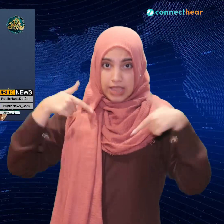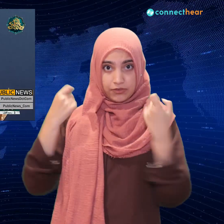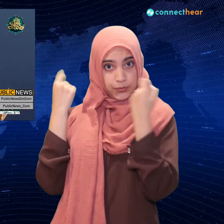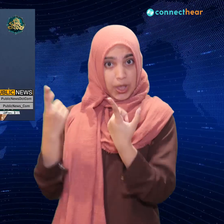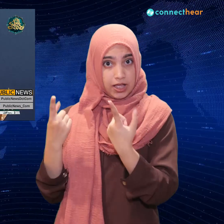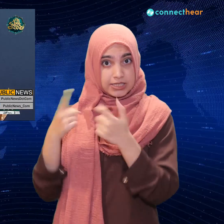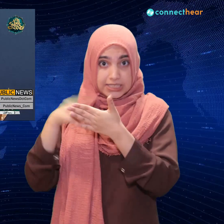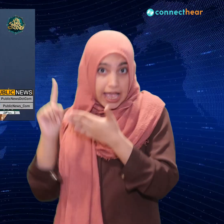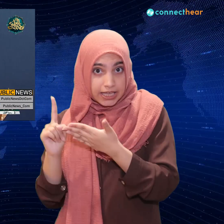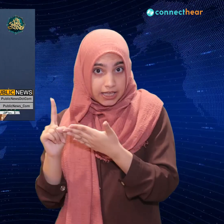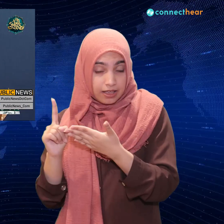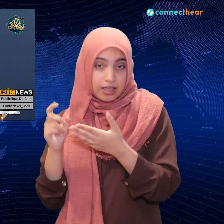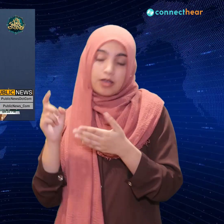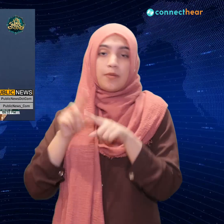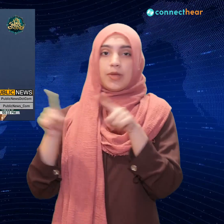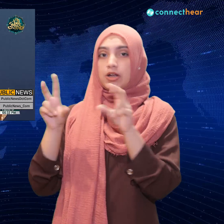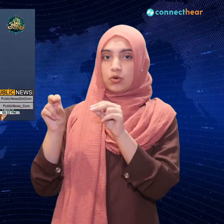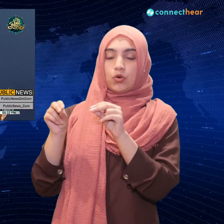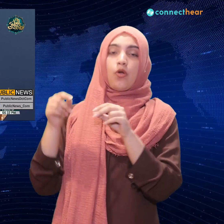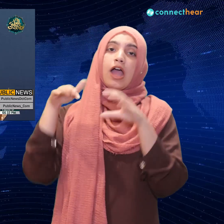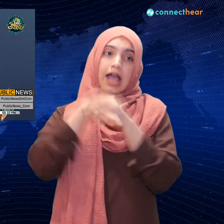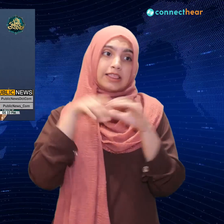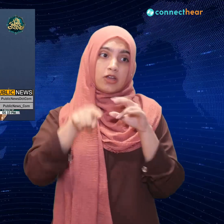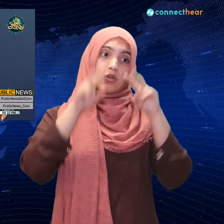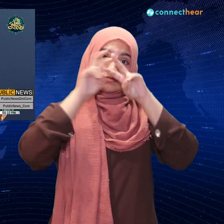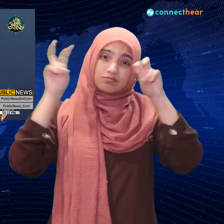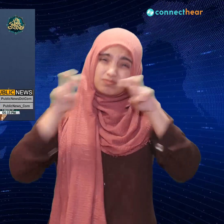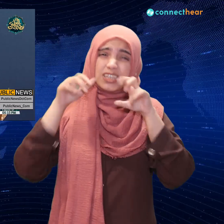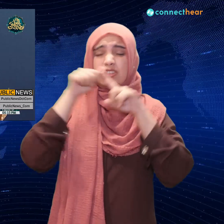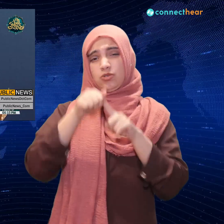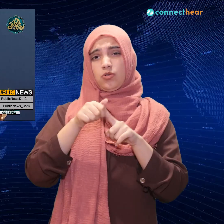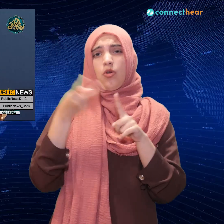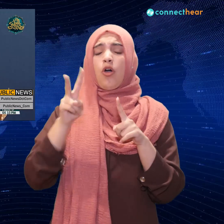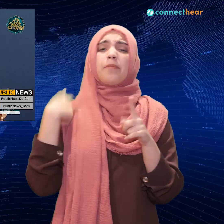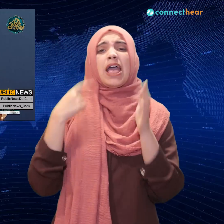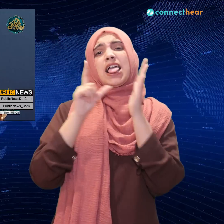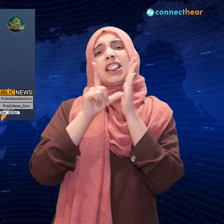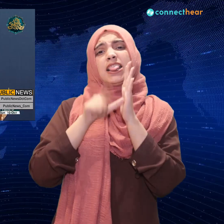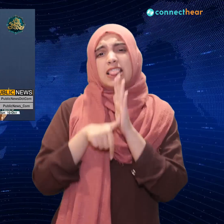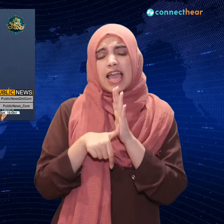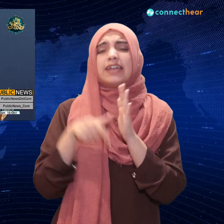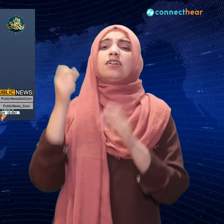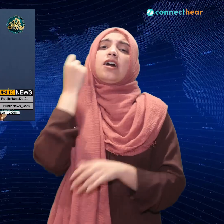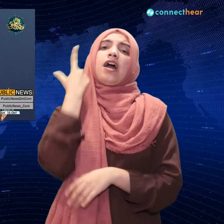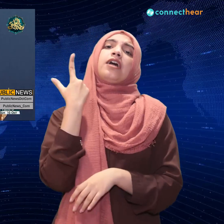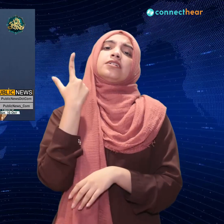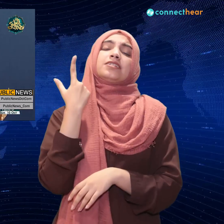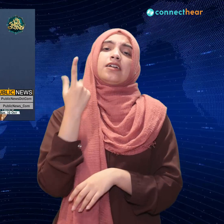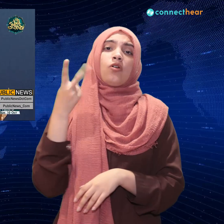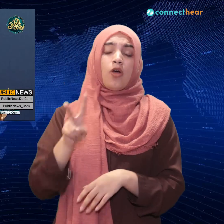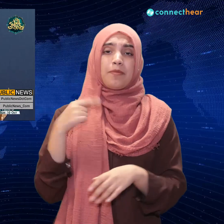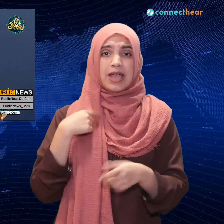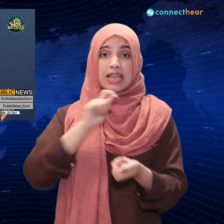چیزیں دیکھتا گیا، اور پھر بڑی لیٹ زندگی میں، لیٹ میں کہہ رہا ہوں کہ کرکٹ کے آخری دنوں میں کسی وجہ سے